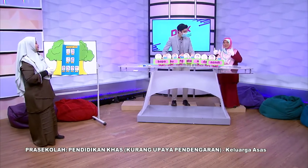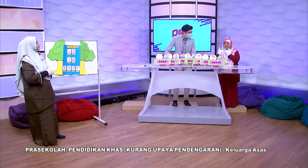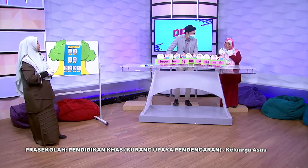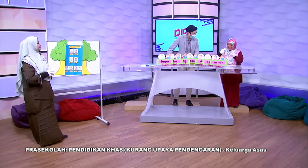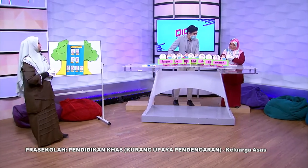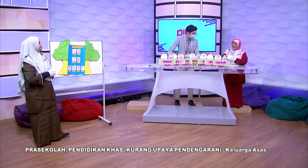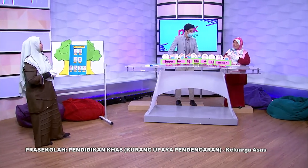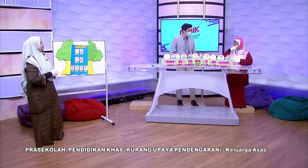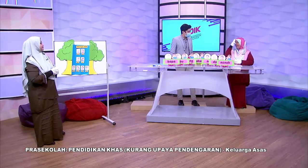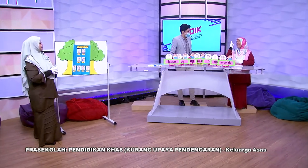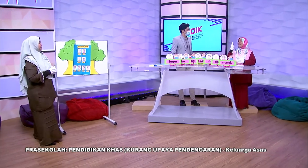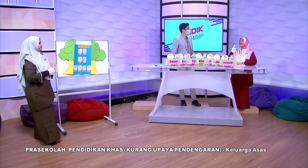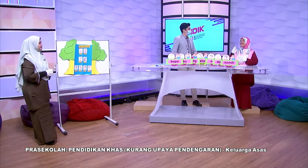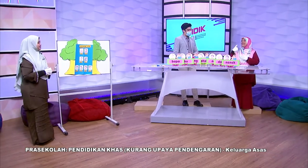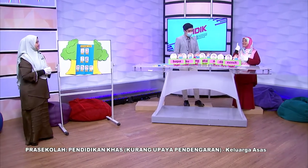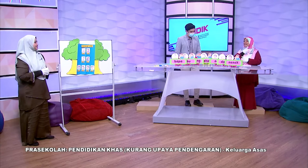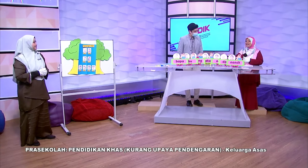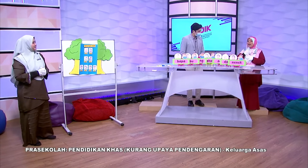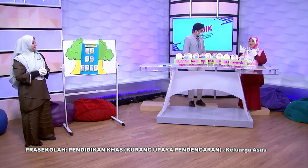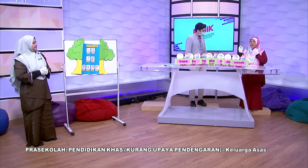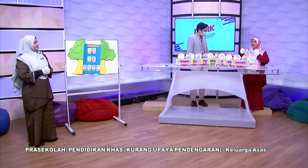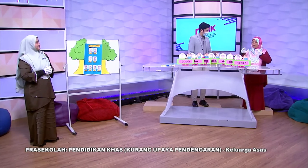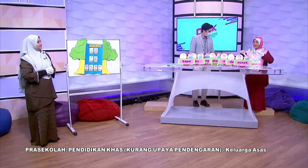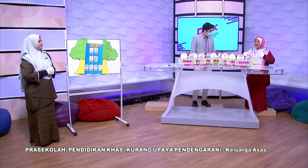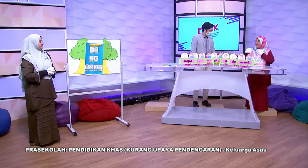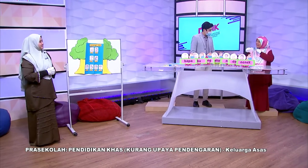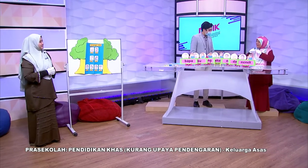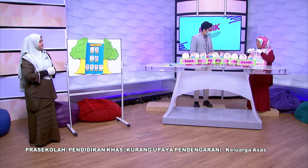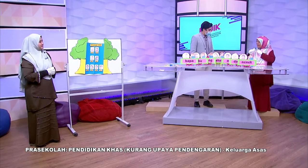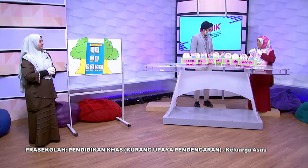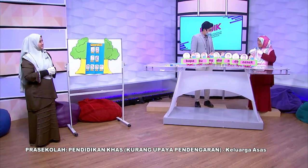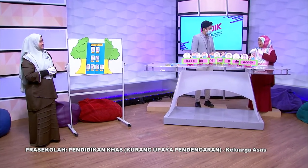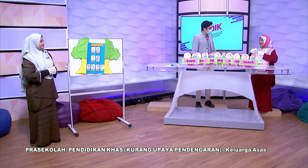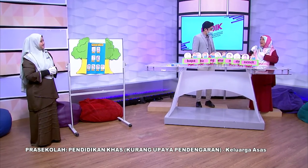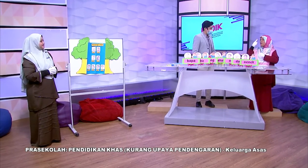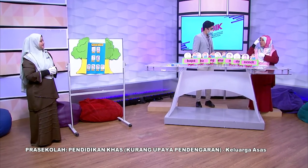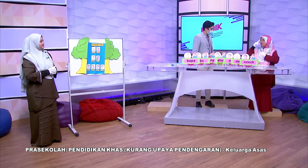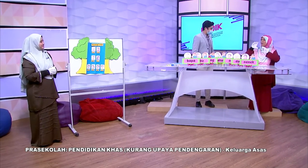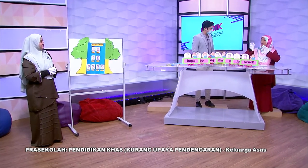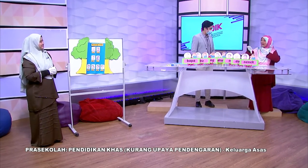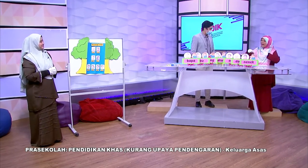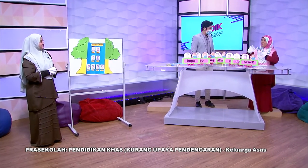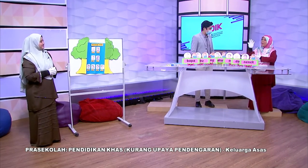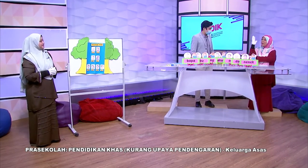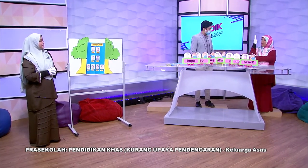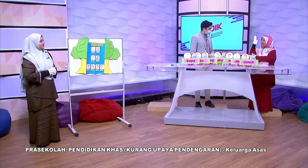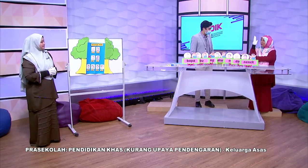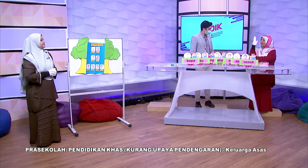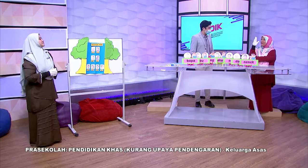apalagi mau buat activity baik untuk buat pukul